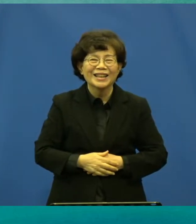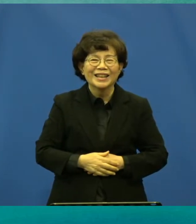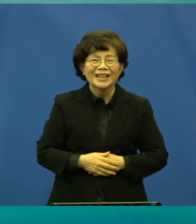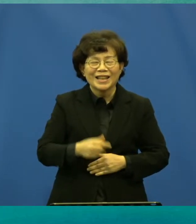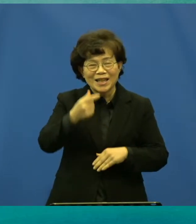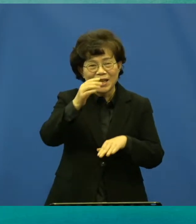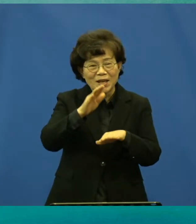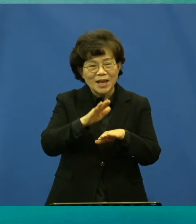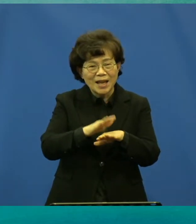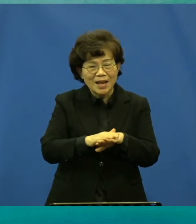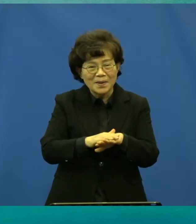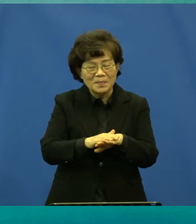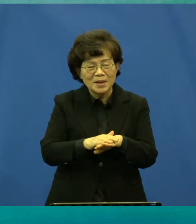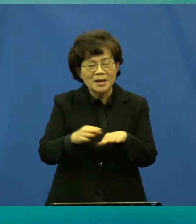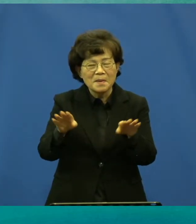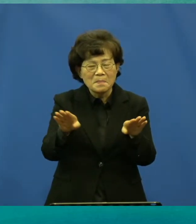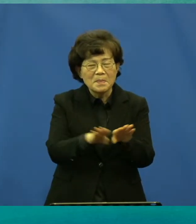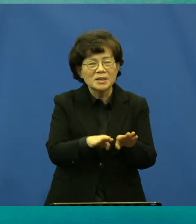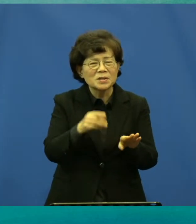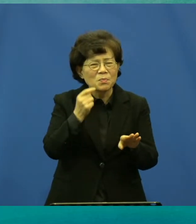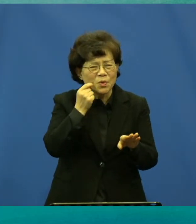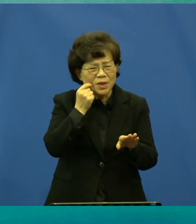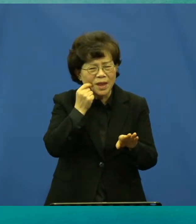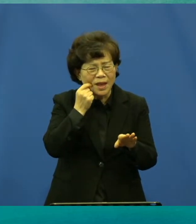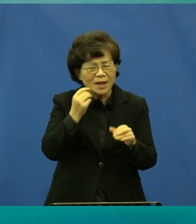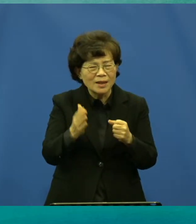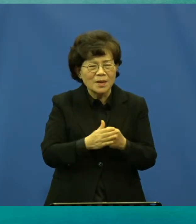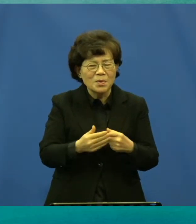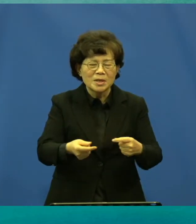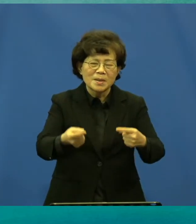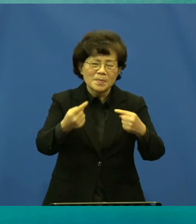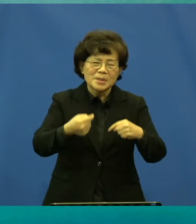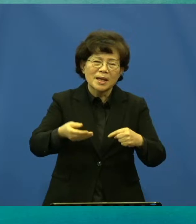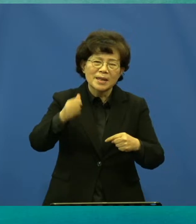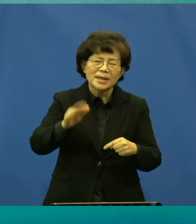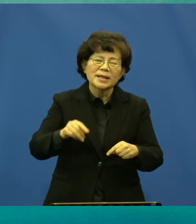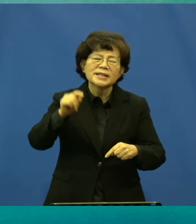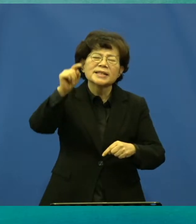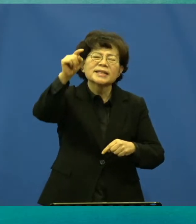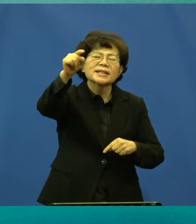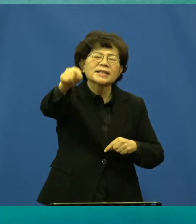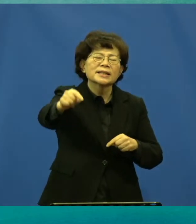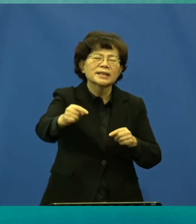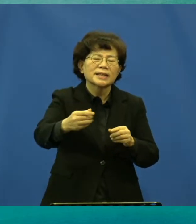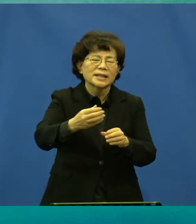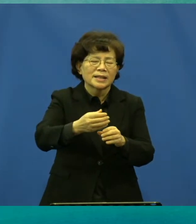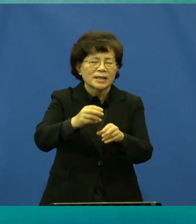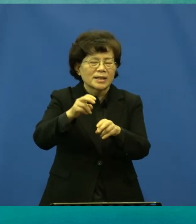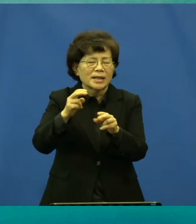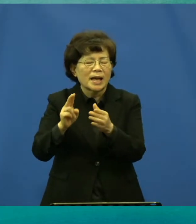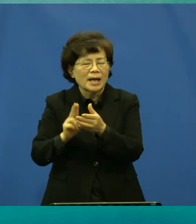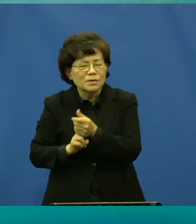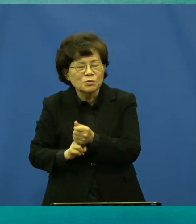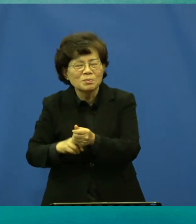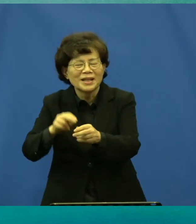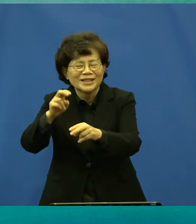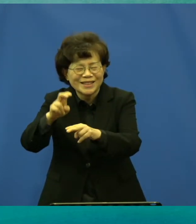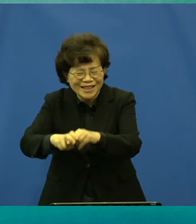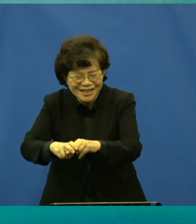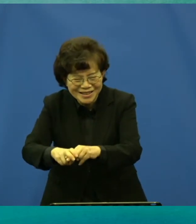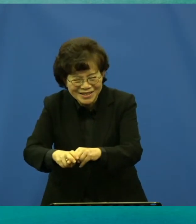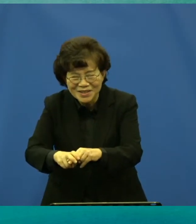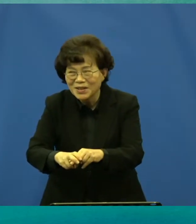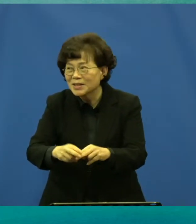예배는 빠질 수는 없으니까 오긴 했는데 저 뒤쪽 기둥 뒤에 앉아 있고, 미안합니다. 지금 기둥 뒤에 혹시 있는